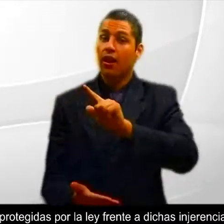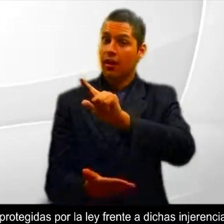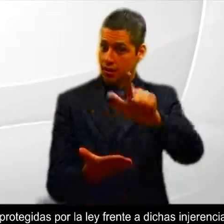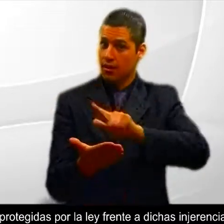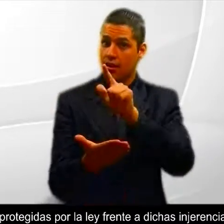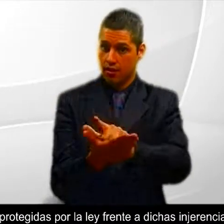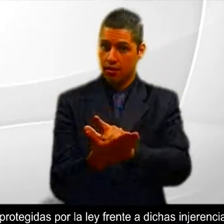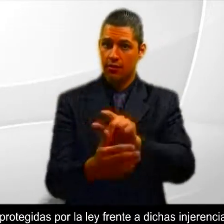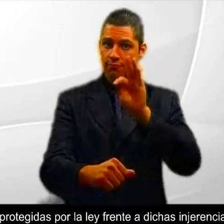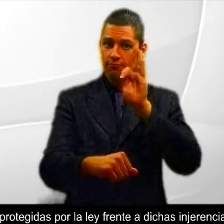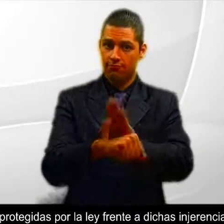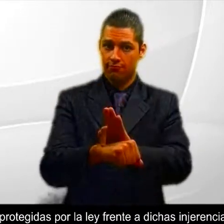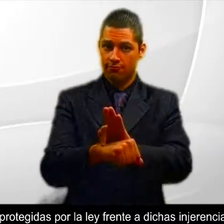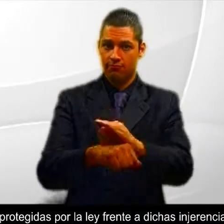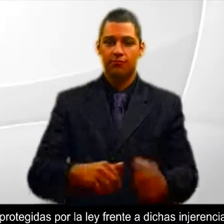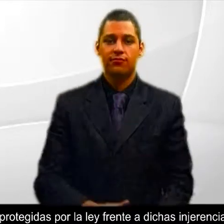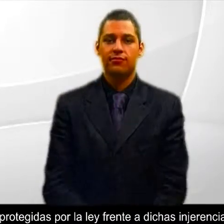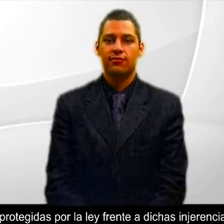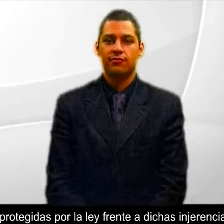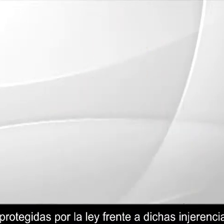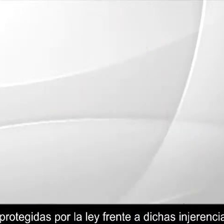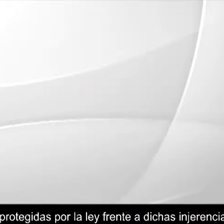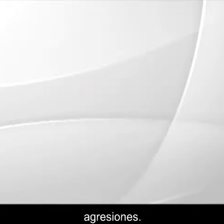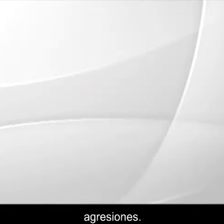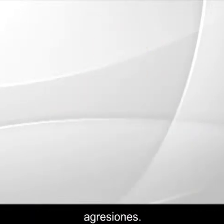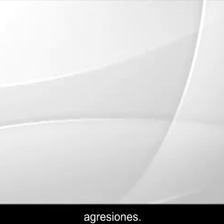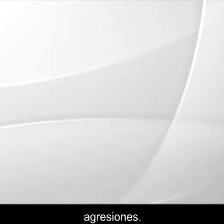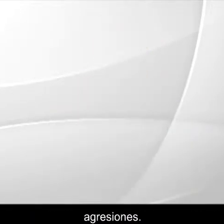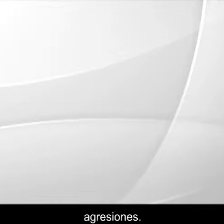protegidas por la ley frente a dichas injerencias o agresiones